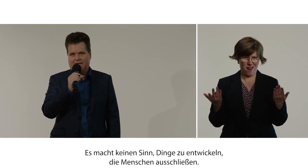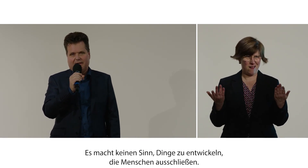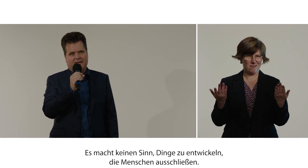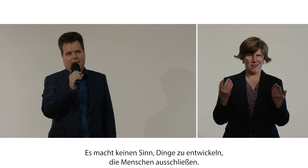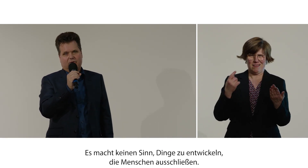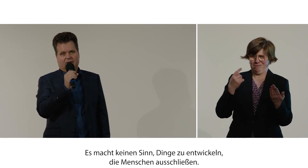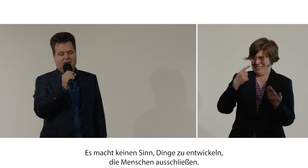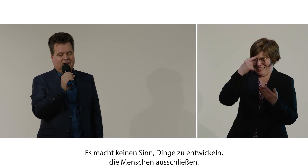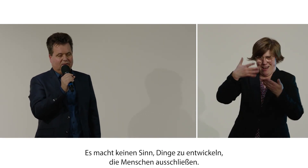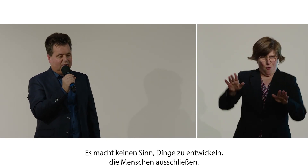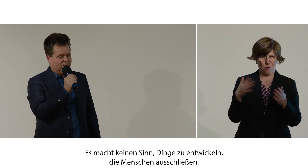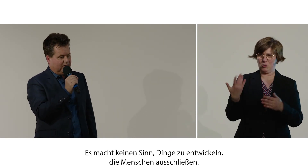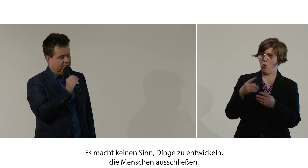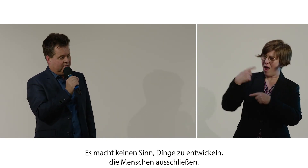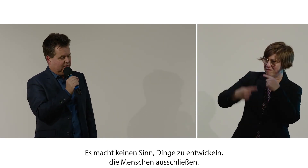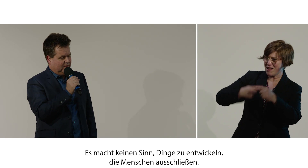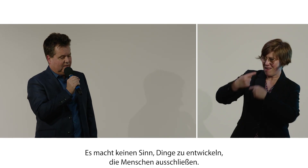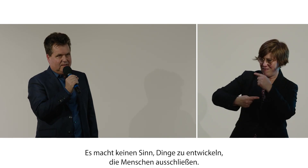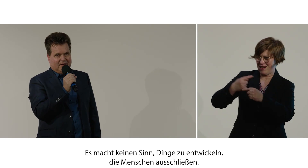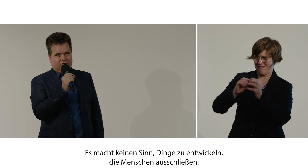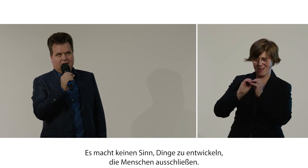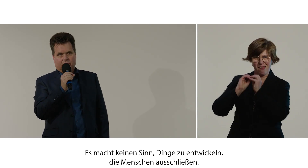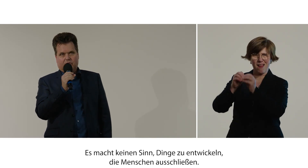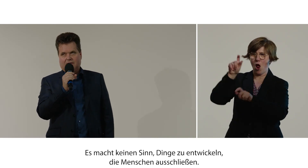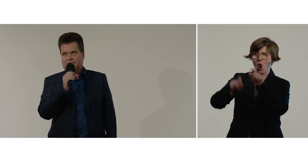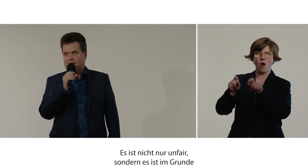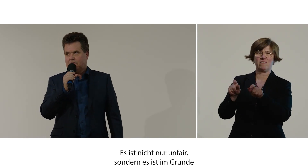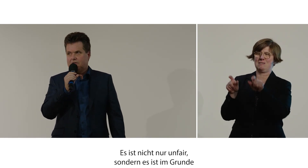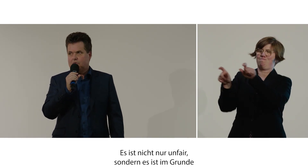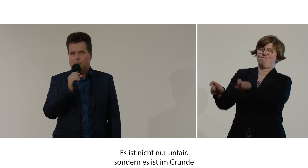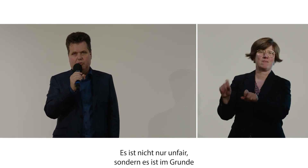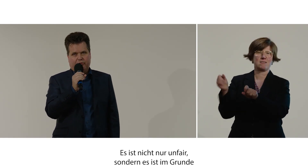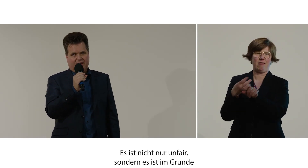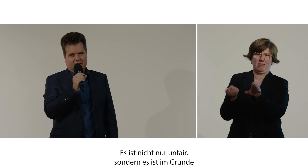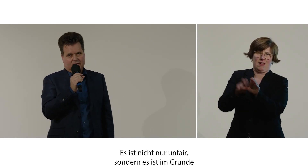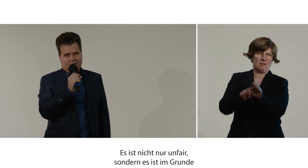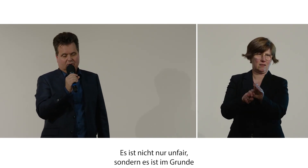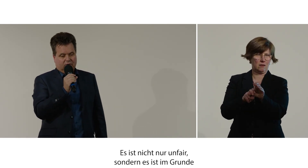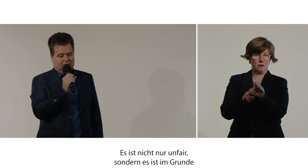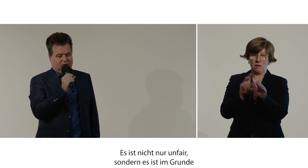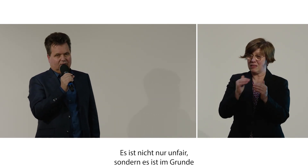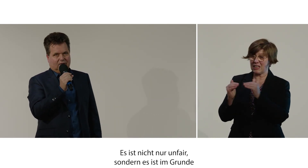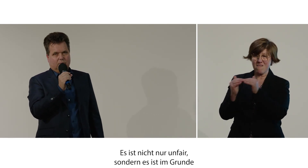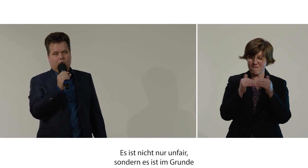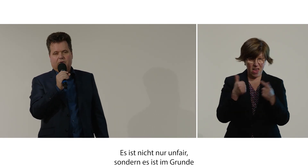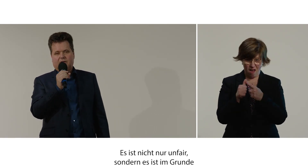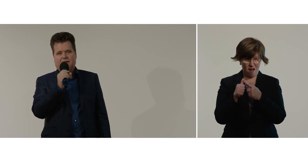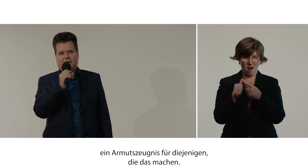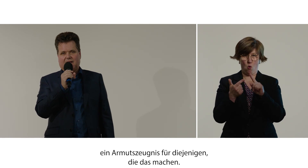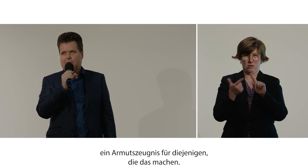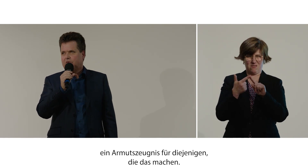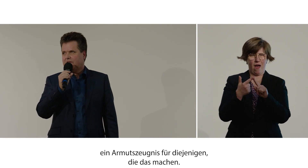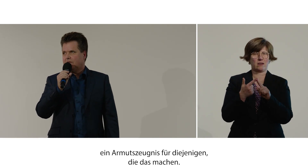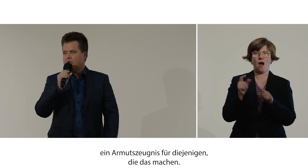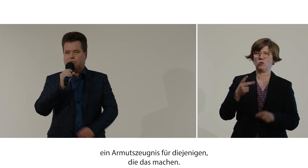macht keinen Sinn, meine Damen und Herren, Dinge zu entwickeln, die Menschen ausschließen. Es ist nicht nur unfair, sondern es ist im Grunde